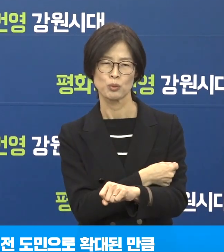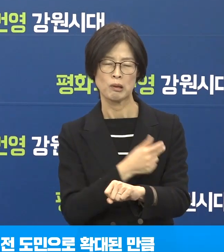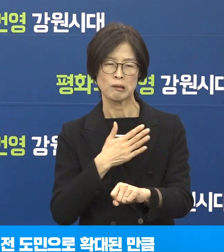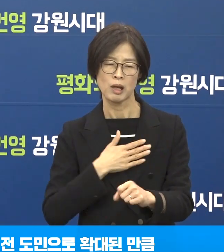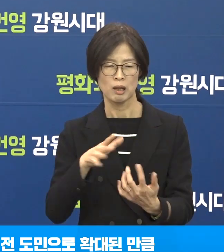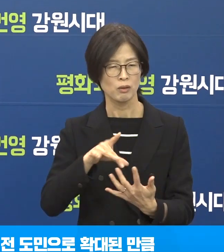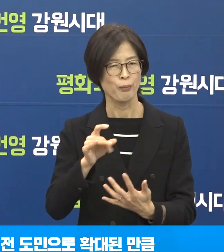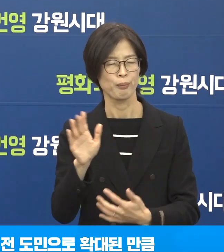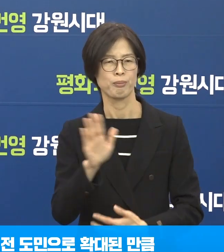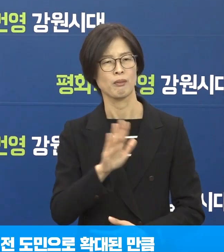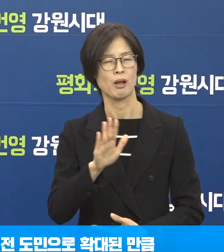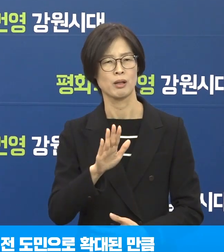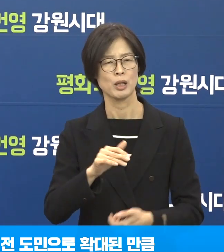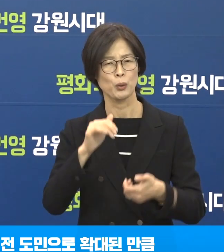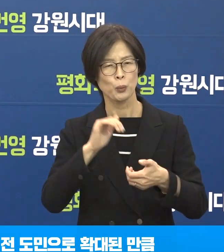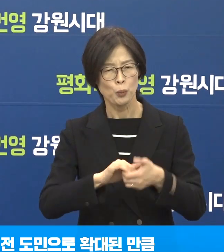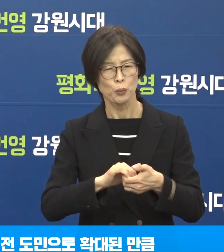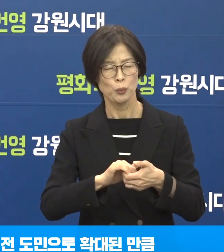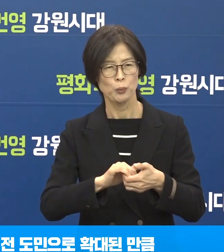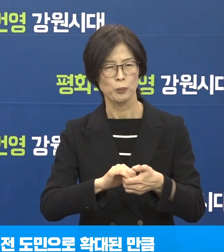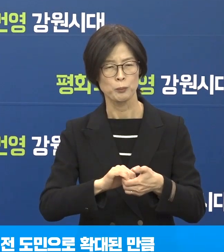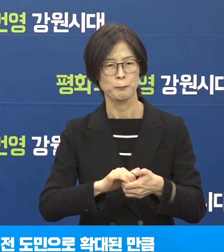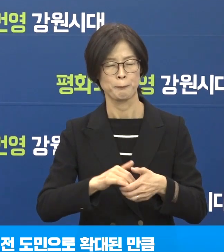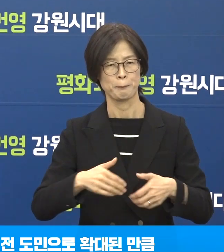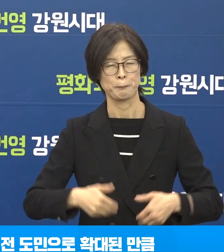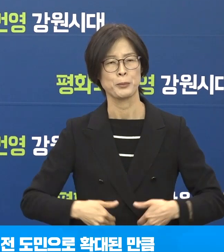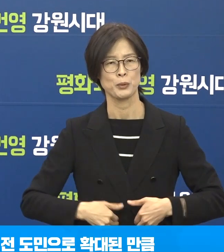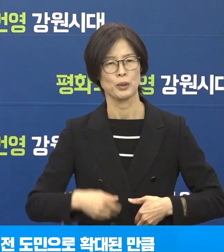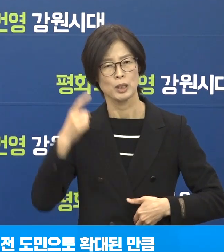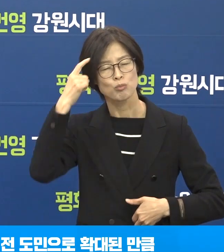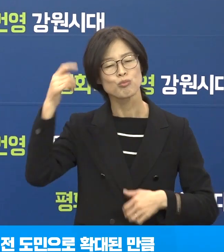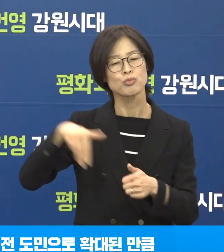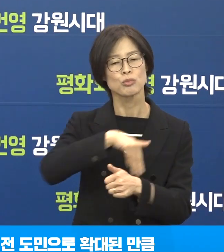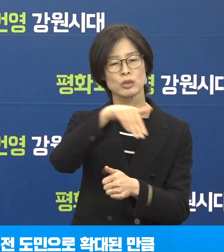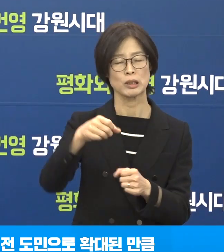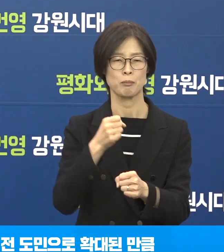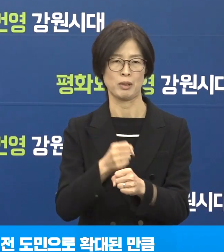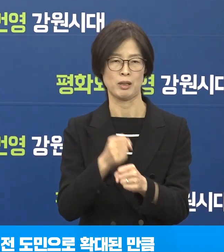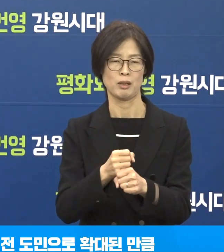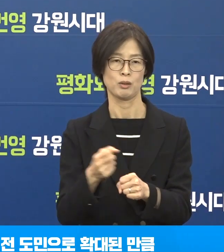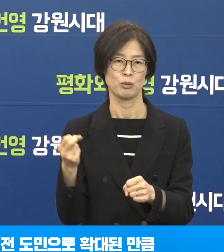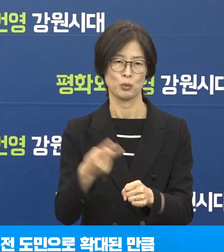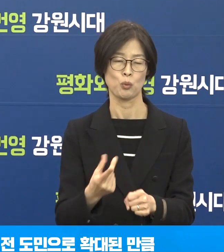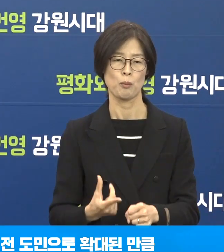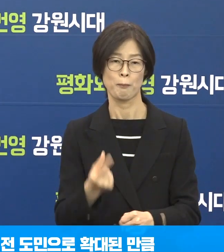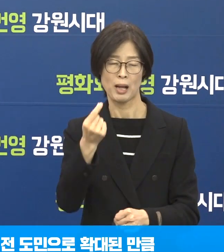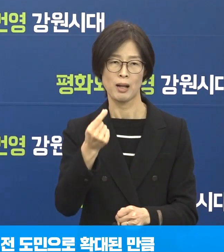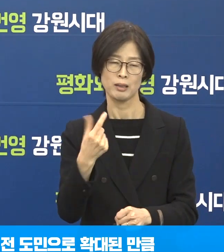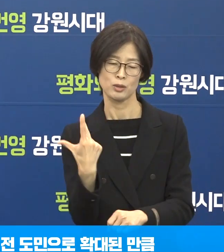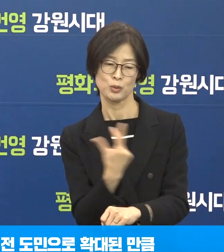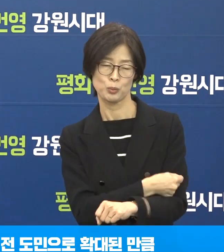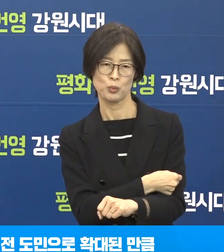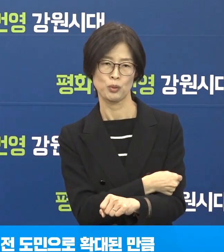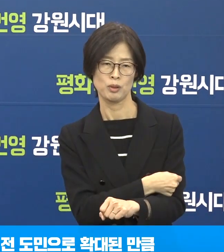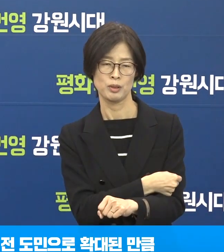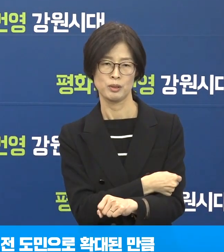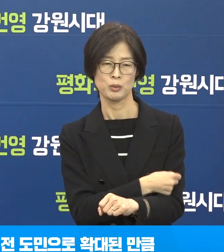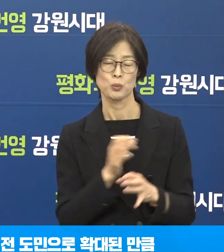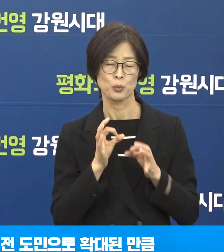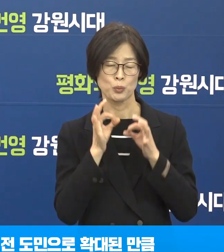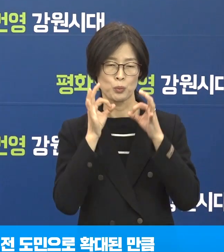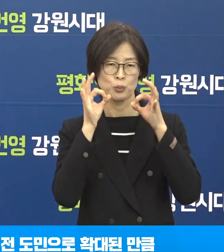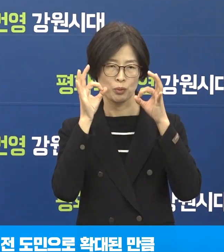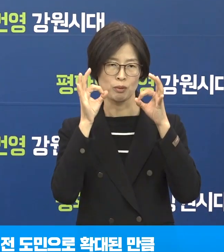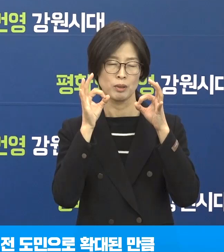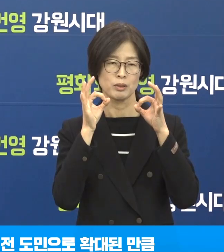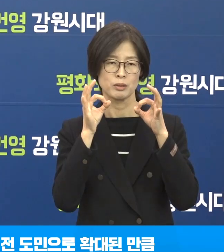필수로 인식될 수 있도록 접종 분위기를 확산하고, 조기 접종 실시 등 모든 역량을